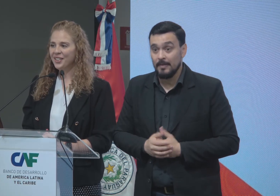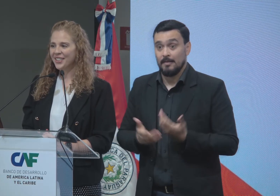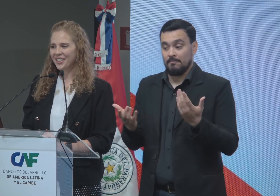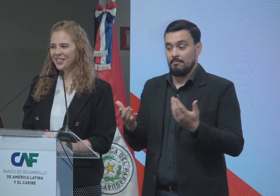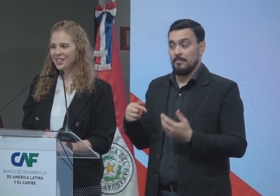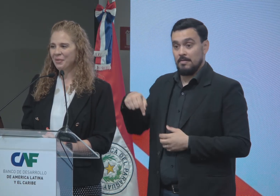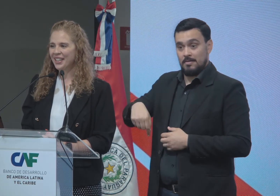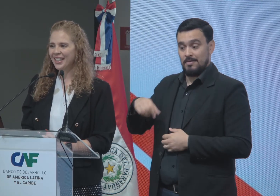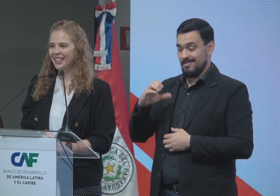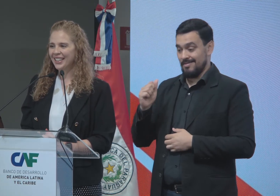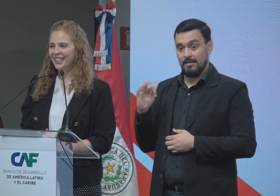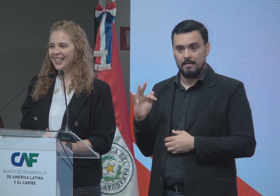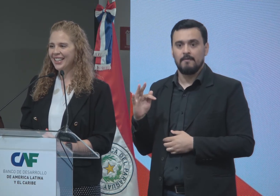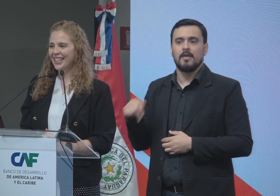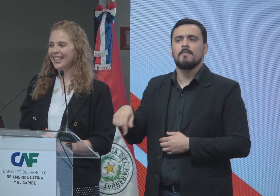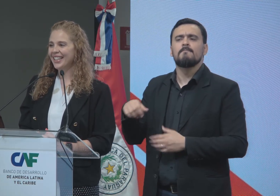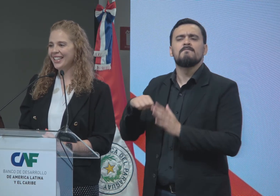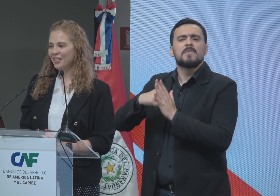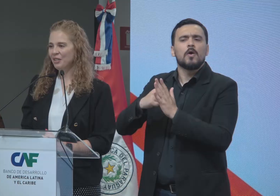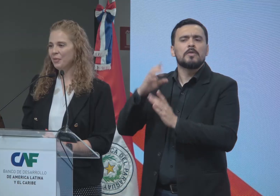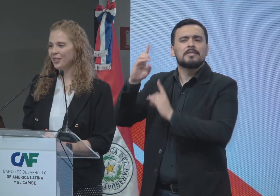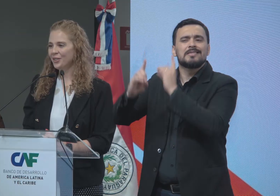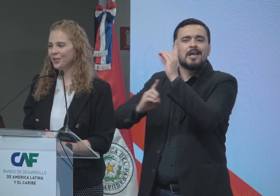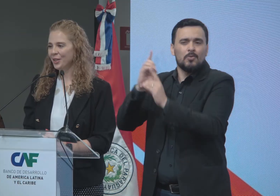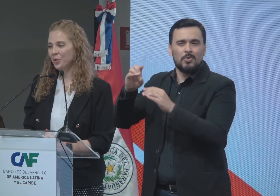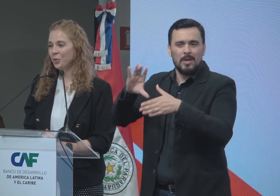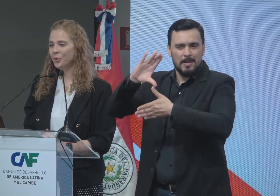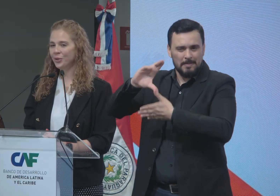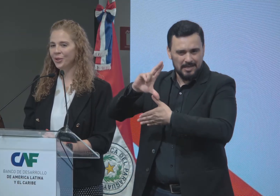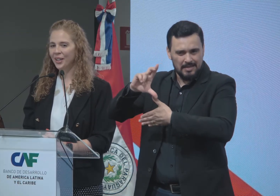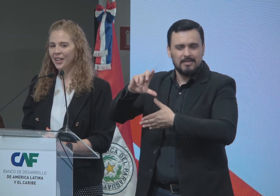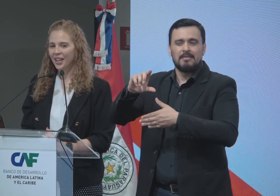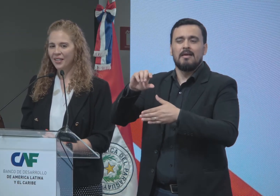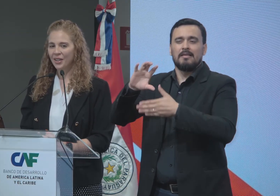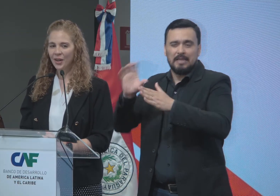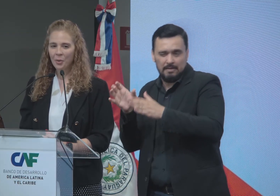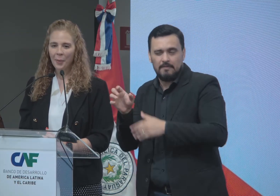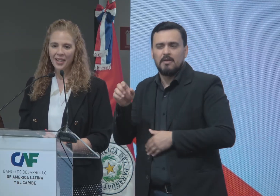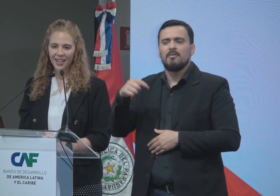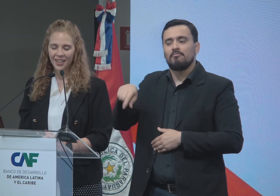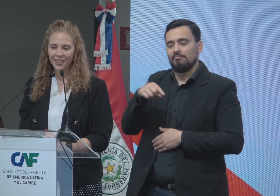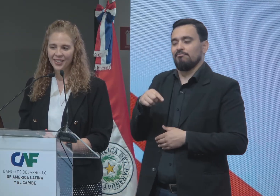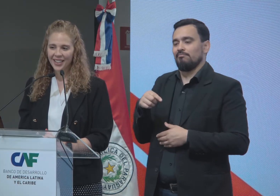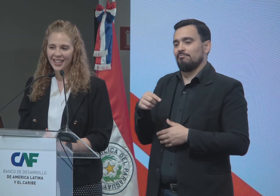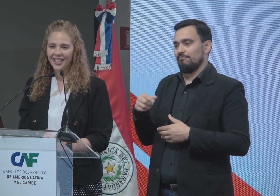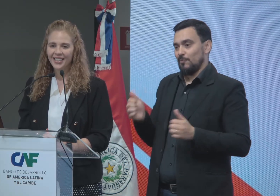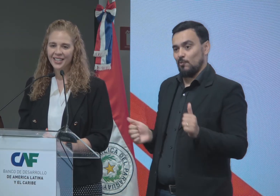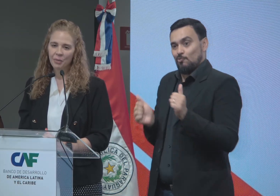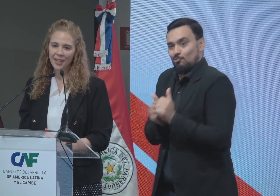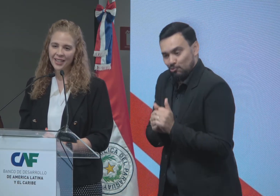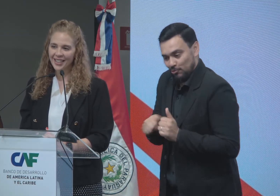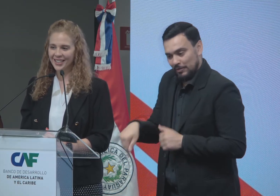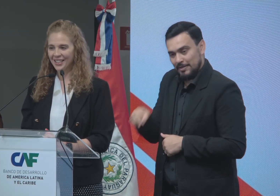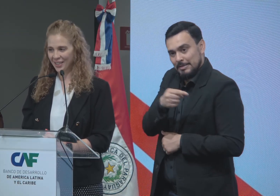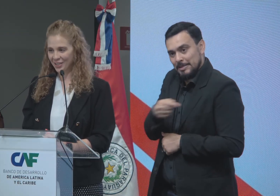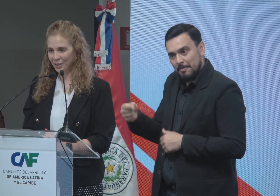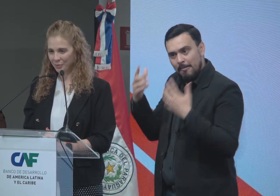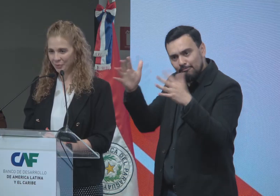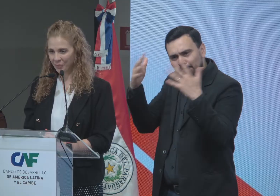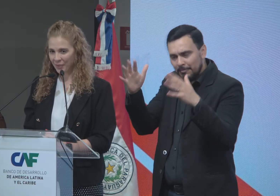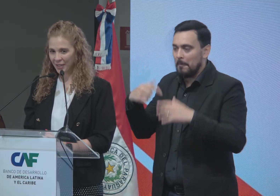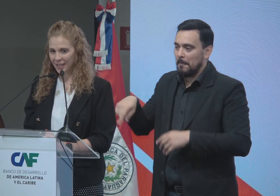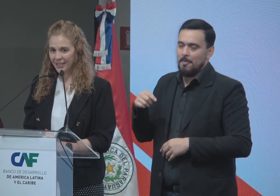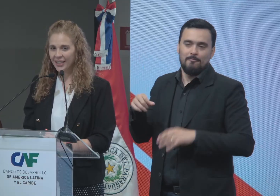Banco de Desarrollo de América Latina y el Caribe, para nosotros es un gusto haberlos acompañado en esta semana de